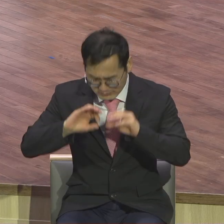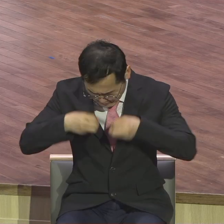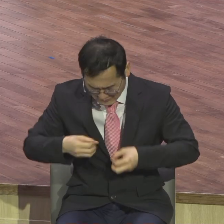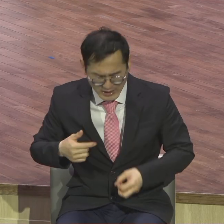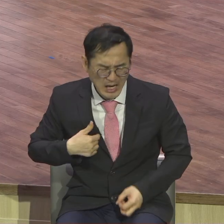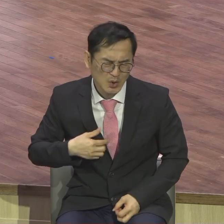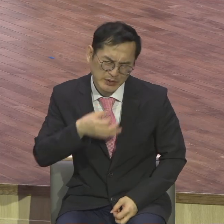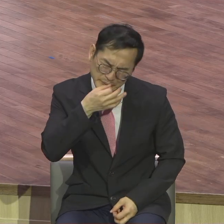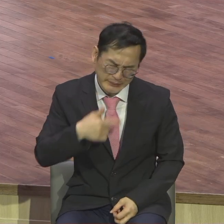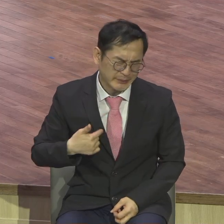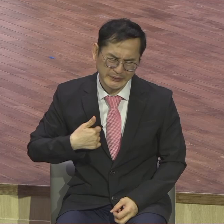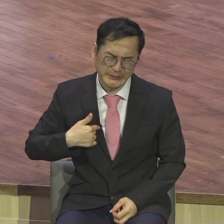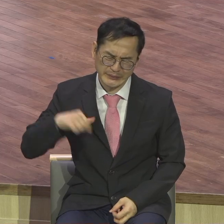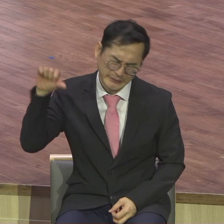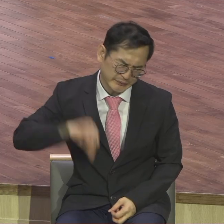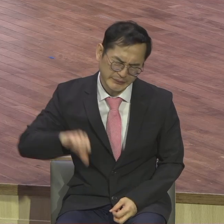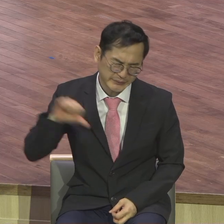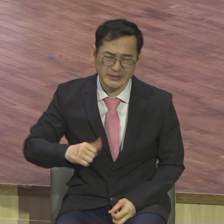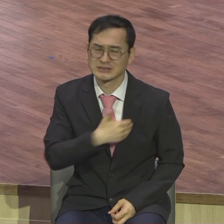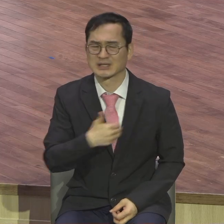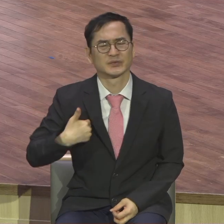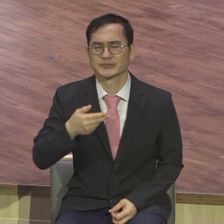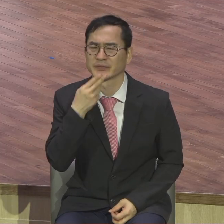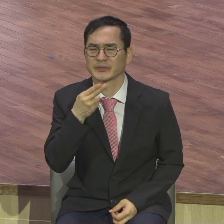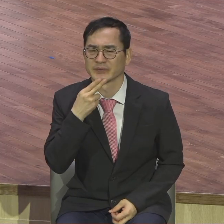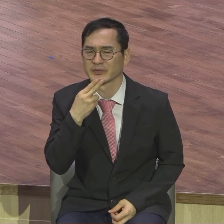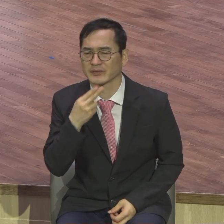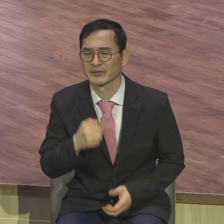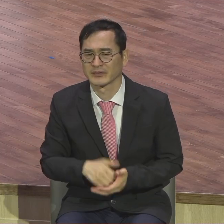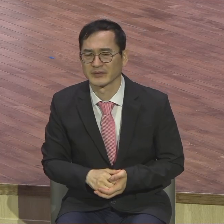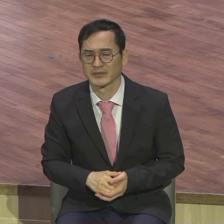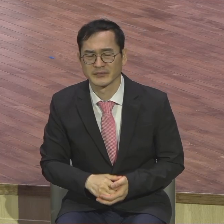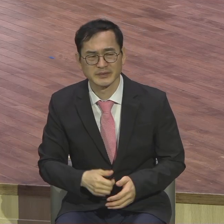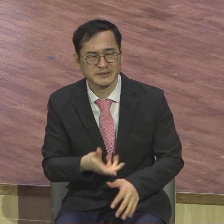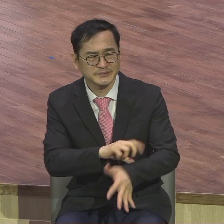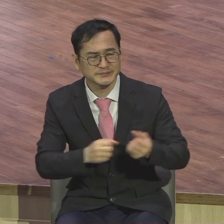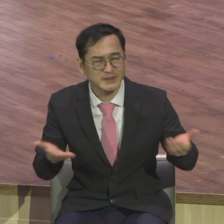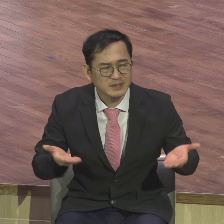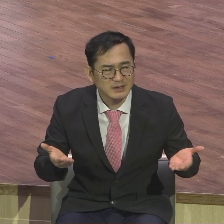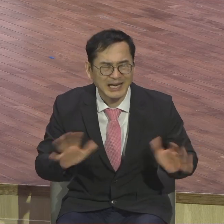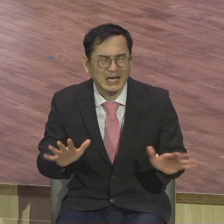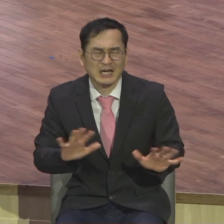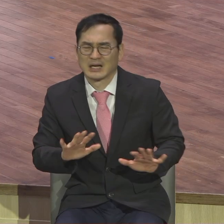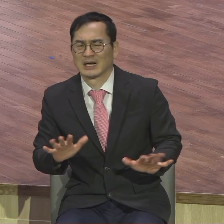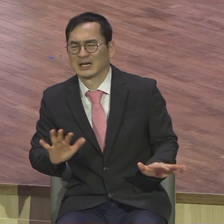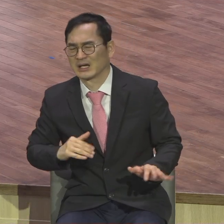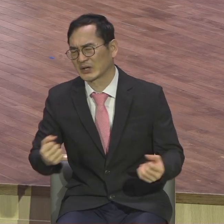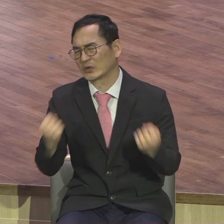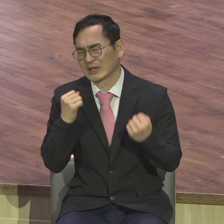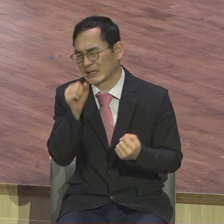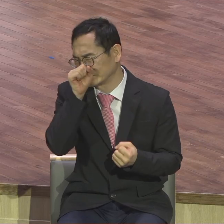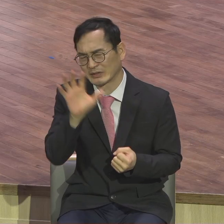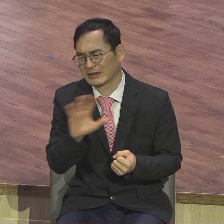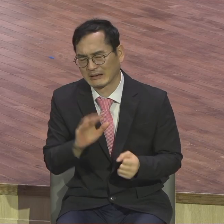보니까 힘들다 보니까 모든 게 자신이 없어요. 뭐 새로운 걸 하면 겁냅니다. 소심해집니다.